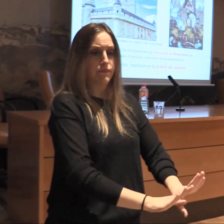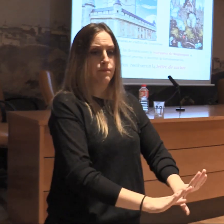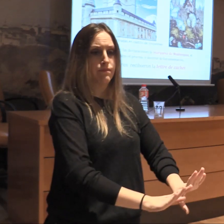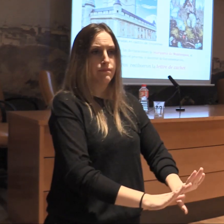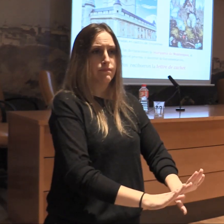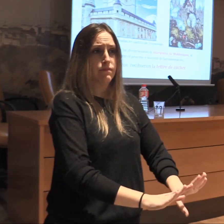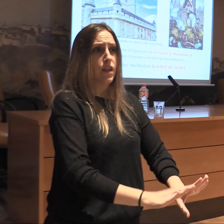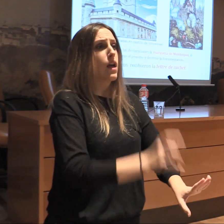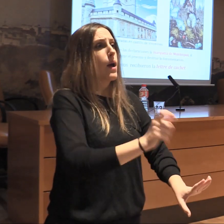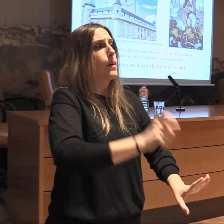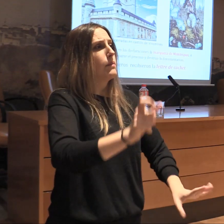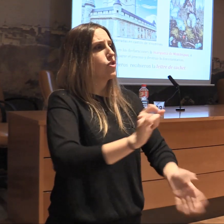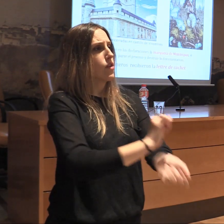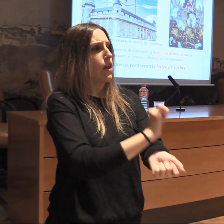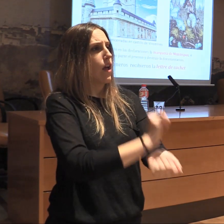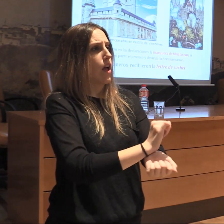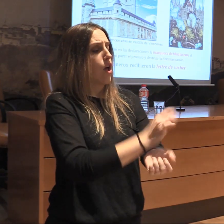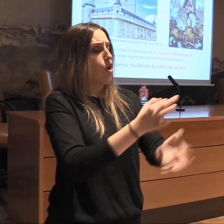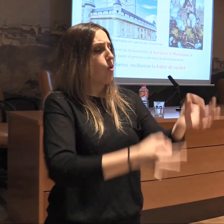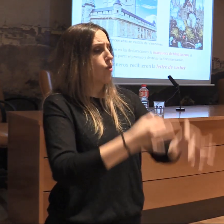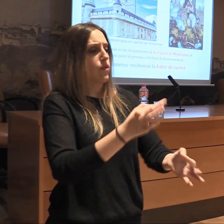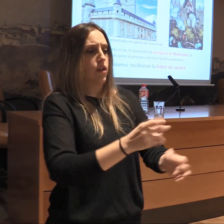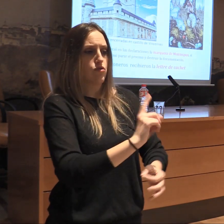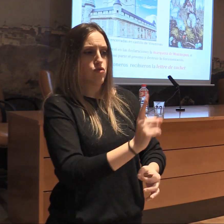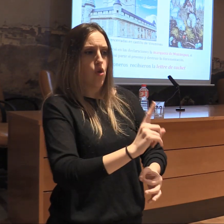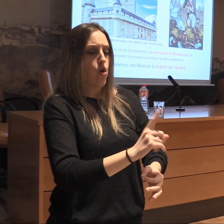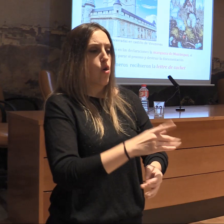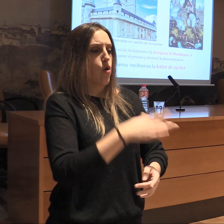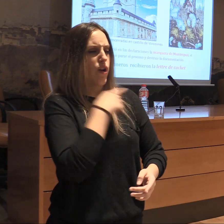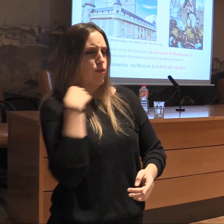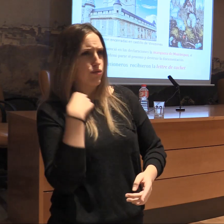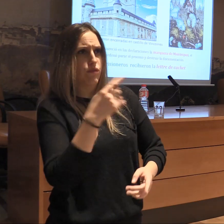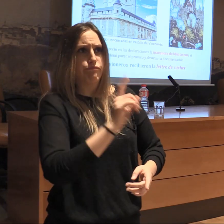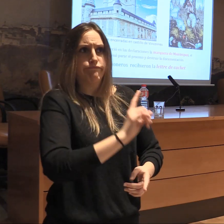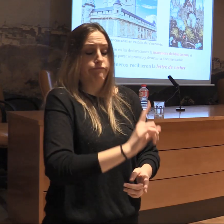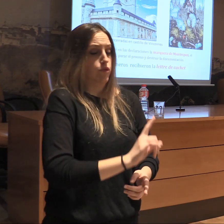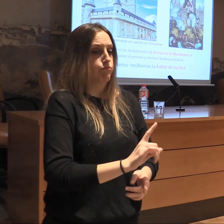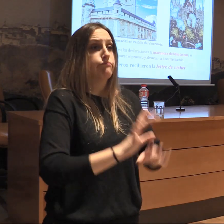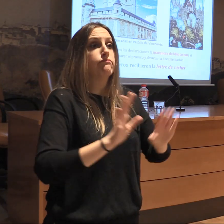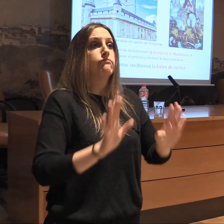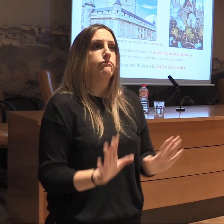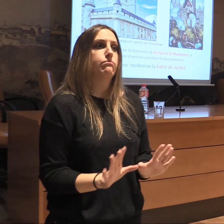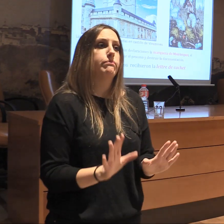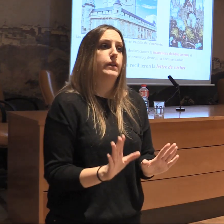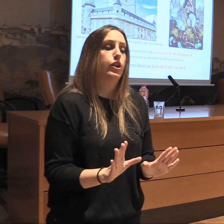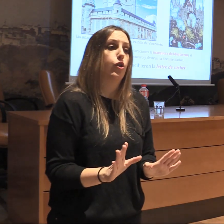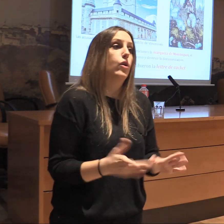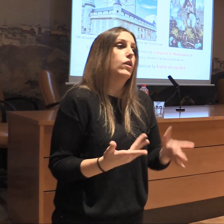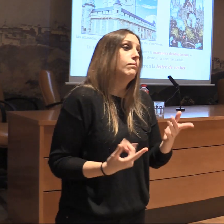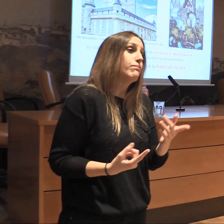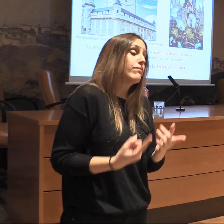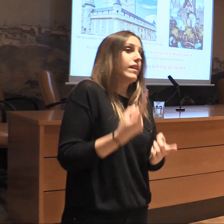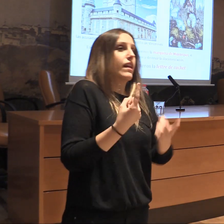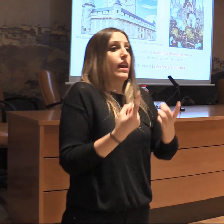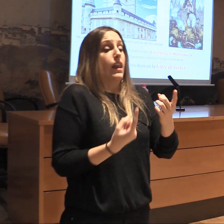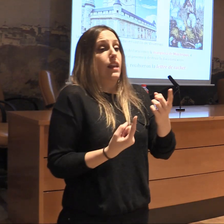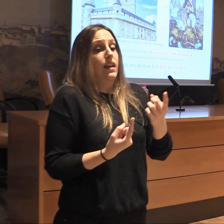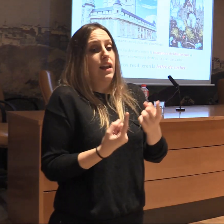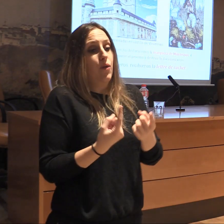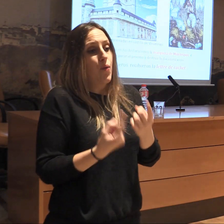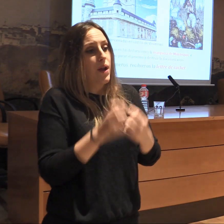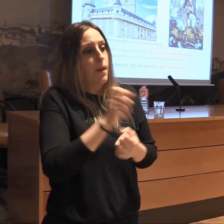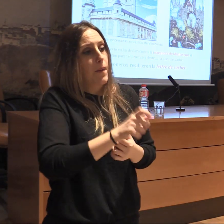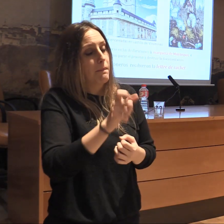Los detenidos no eran juzgados, no eran ejecutados o enviados a galeras, pero los eventuales inocentes tampoco